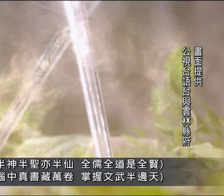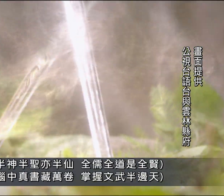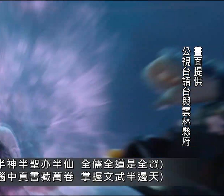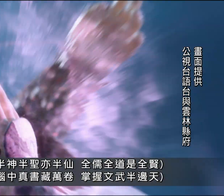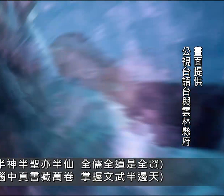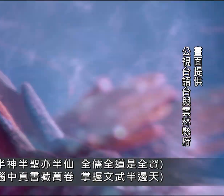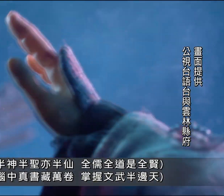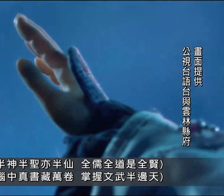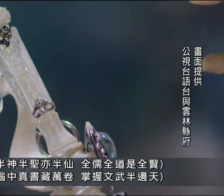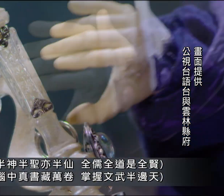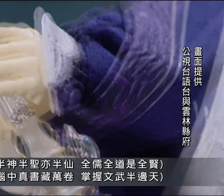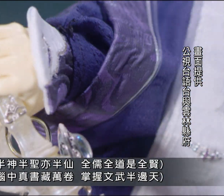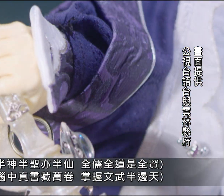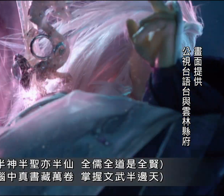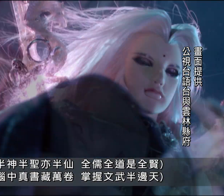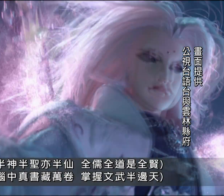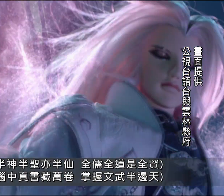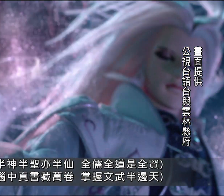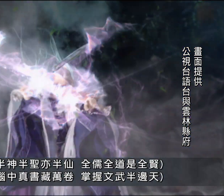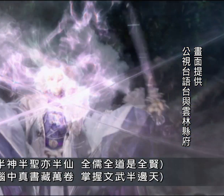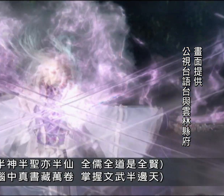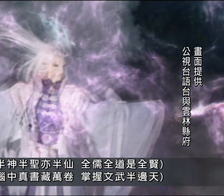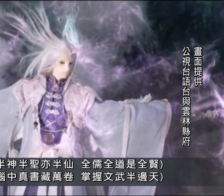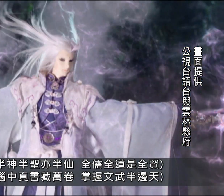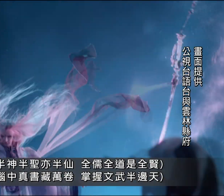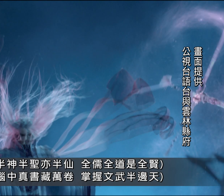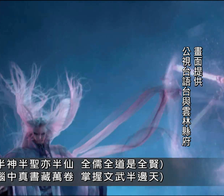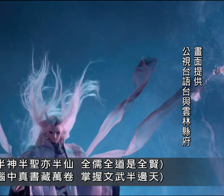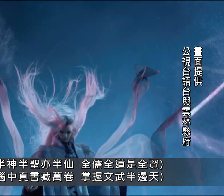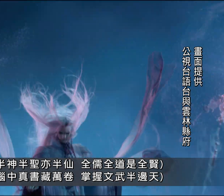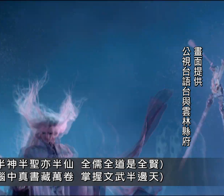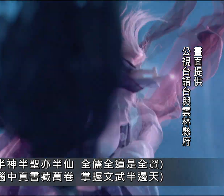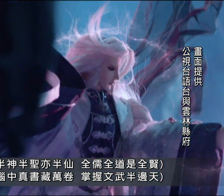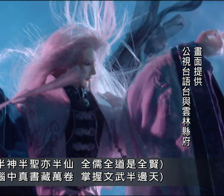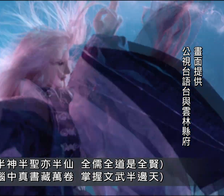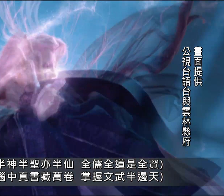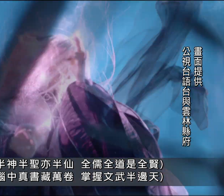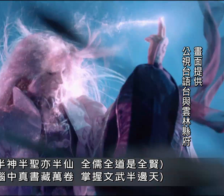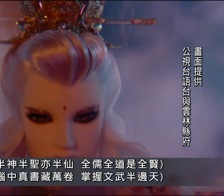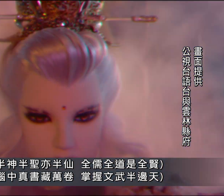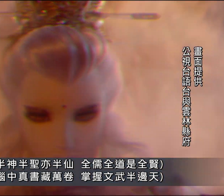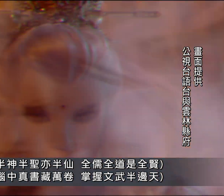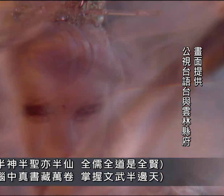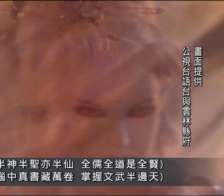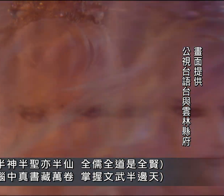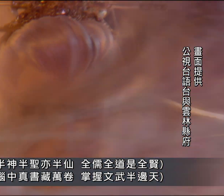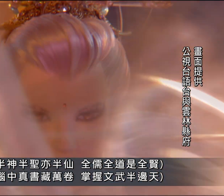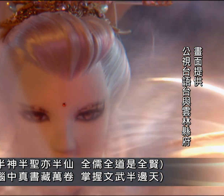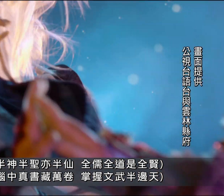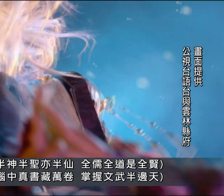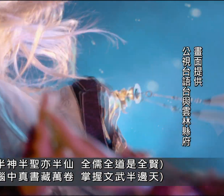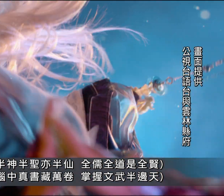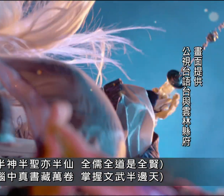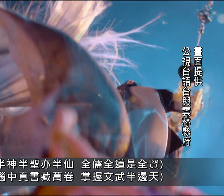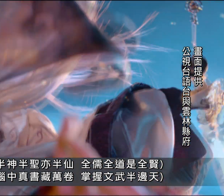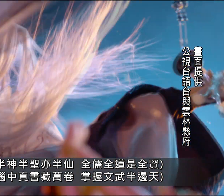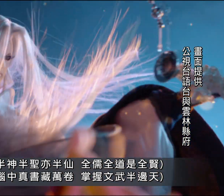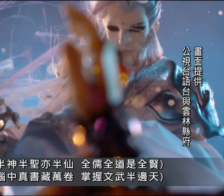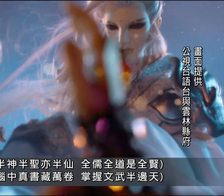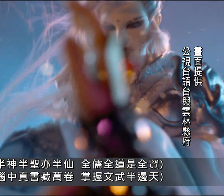身本身宛如转刀是转天，脑中心思做慢的，将